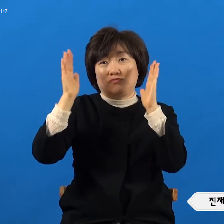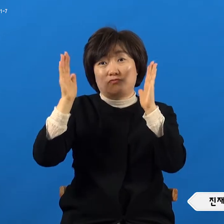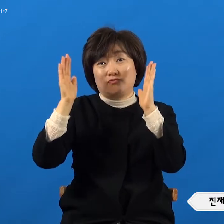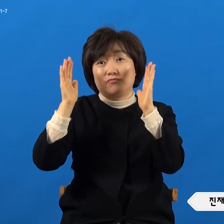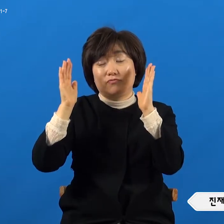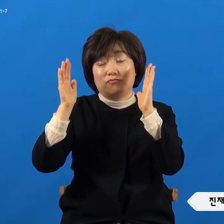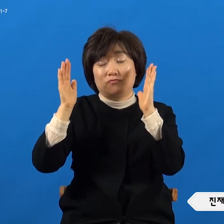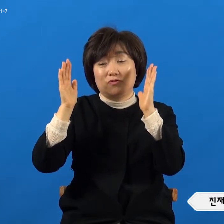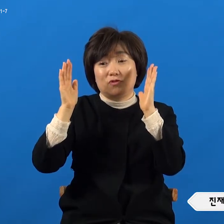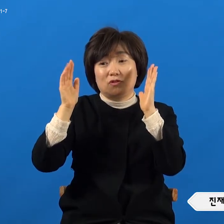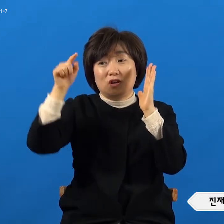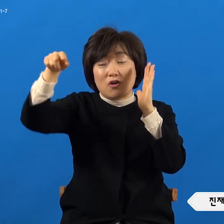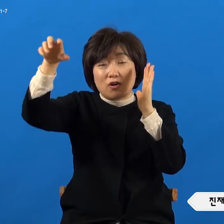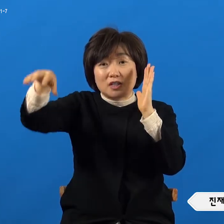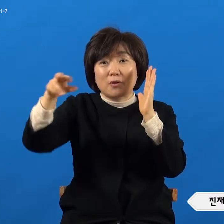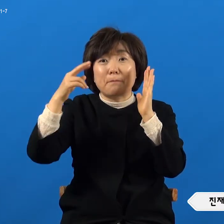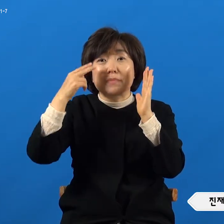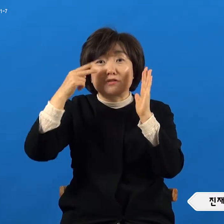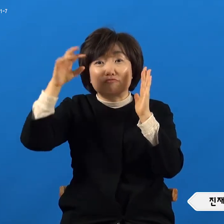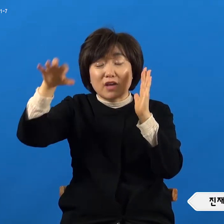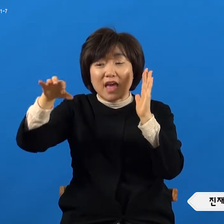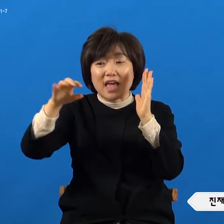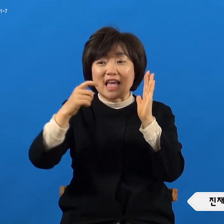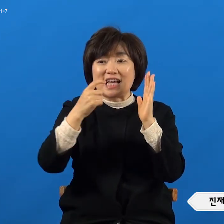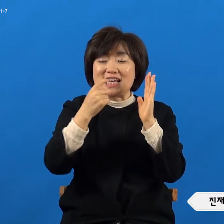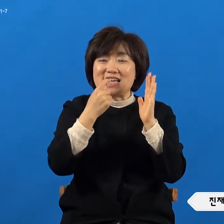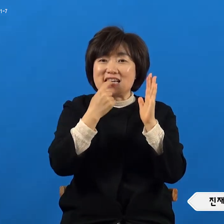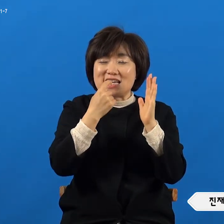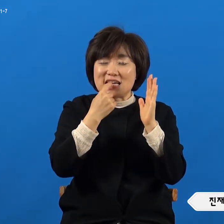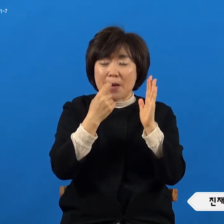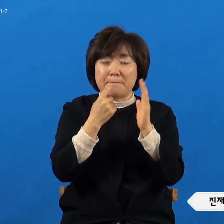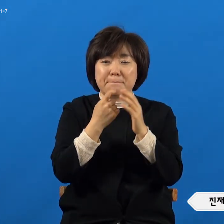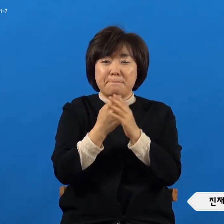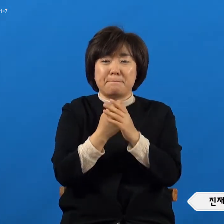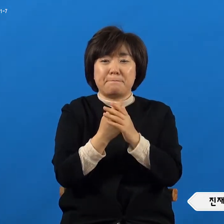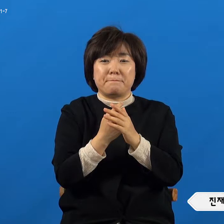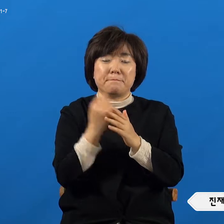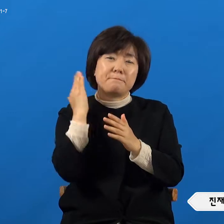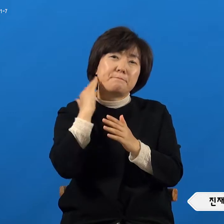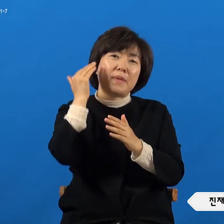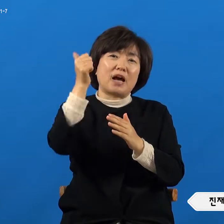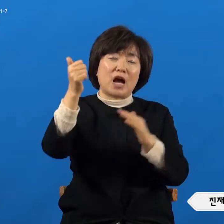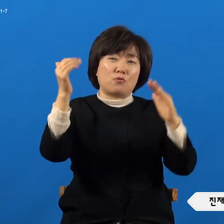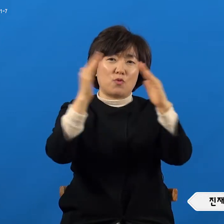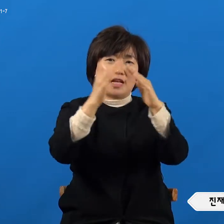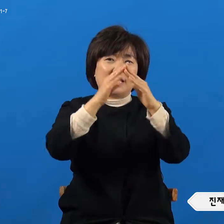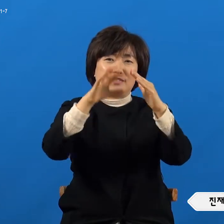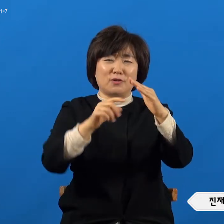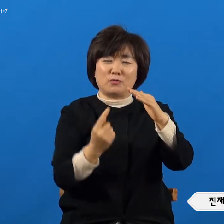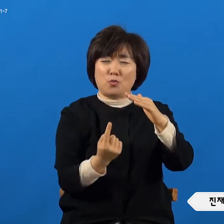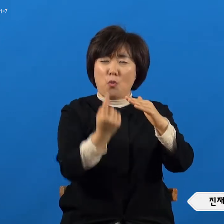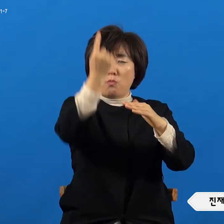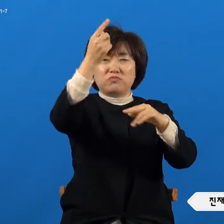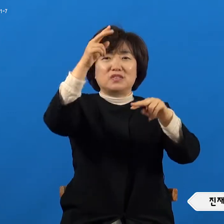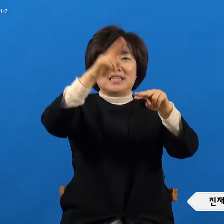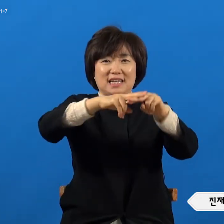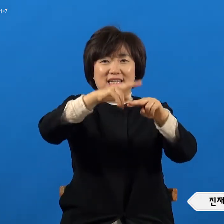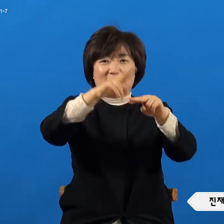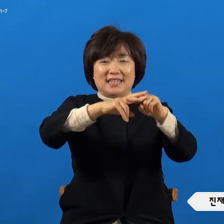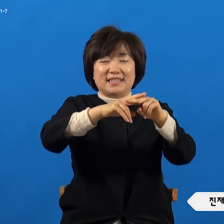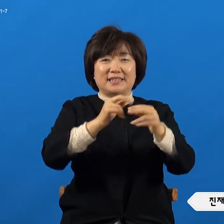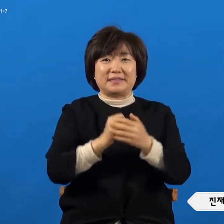거기서 미국 백악관의 보좌관으로 가장 높은 공직 중에 한 사람이 되게